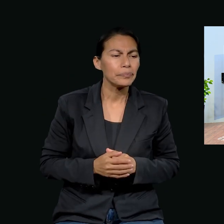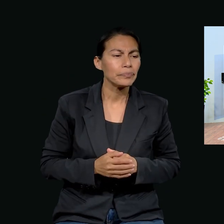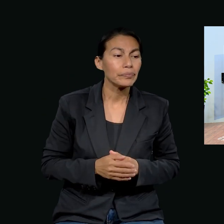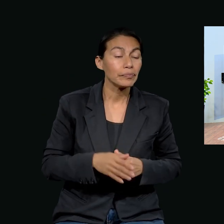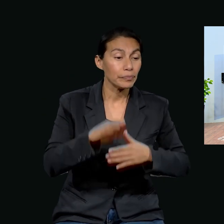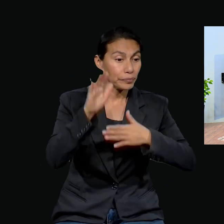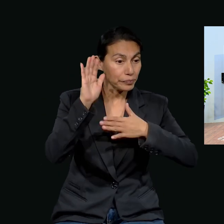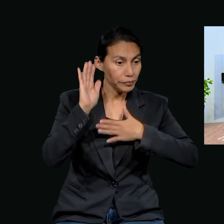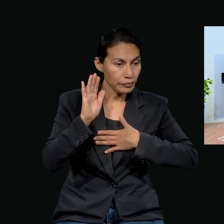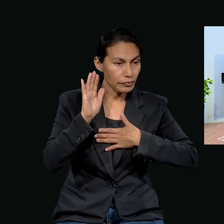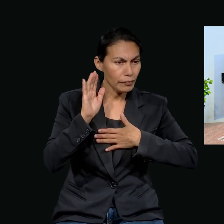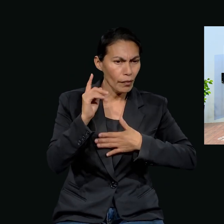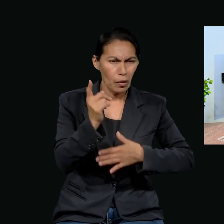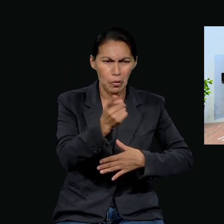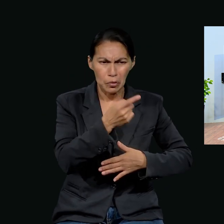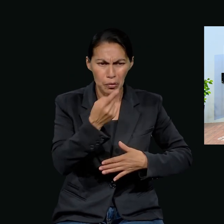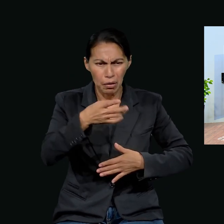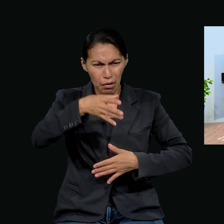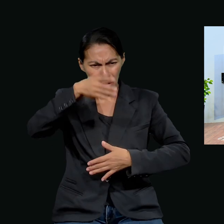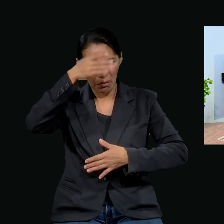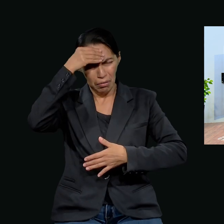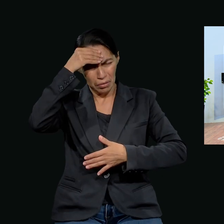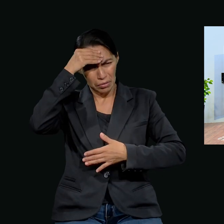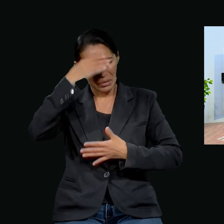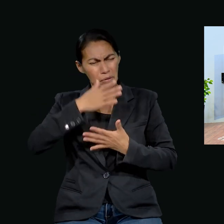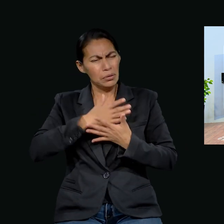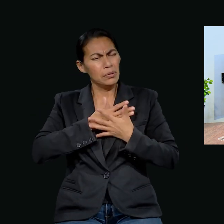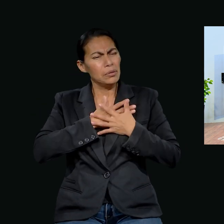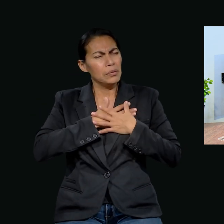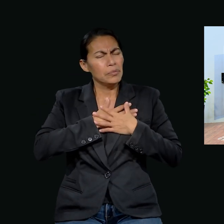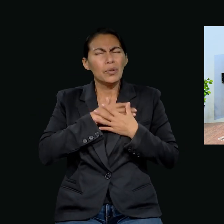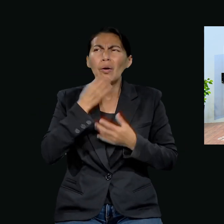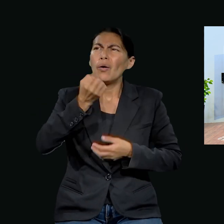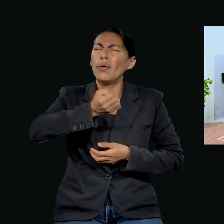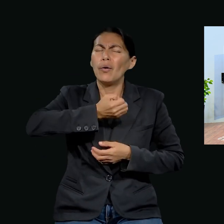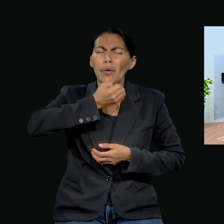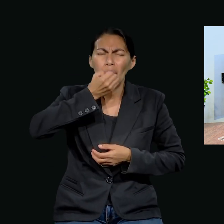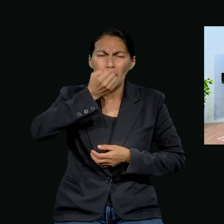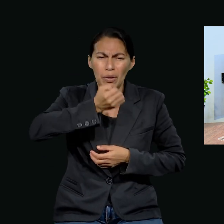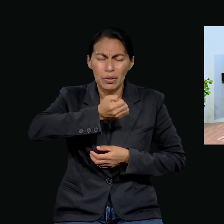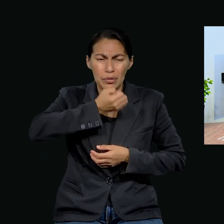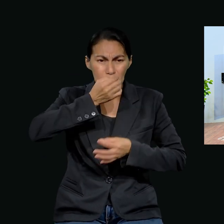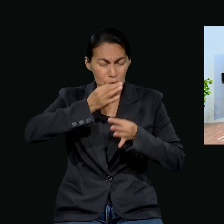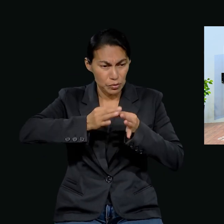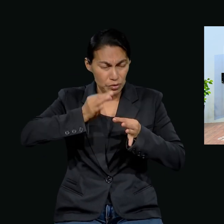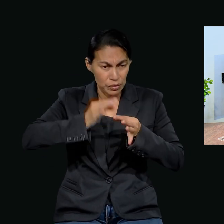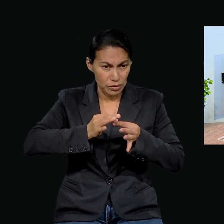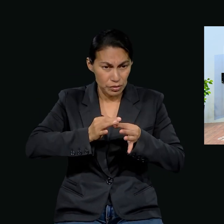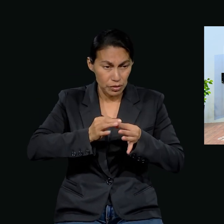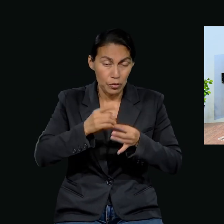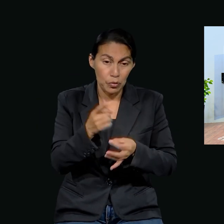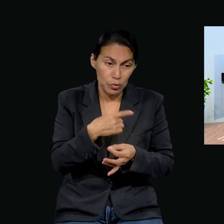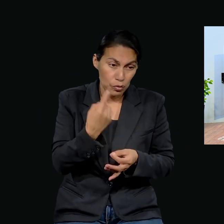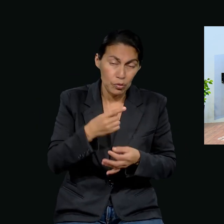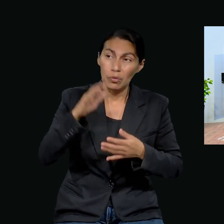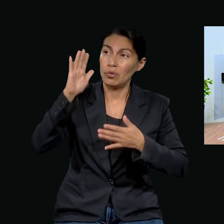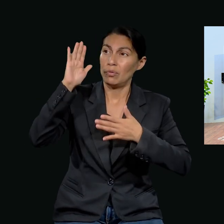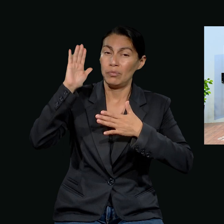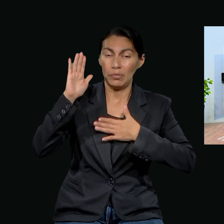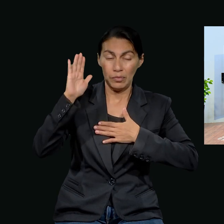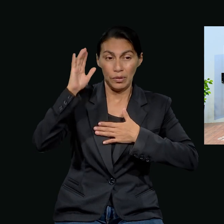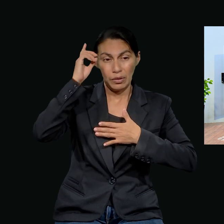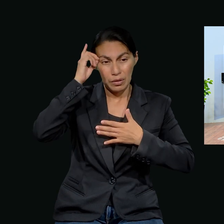podemos hacer Nuestra En oración Cuando uno ora Usa las promesas De Dios Son